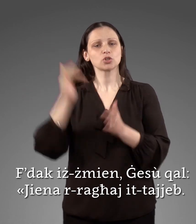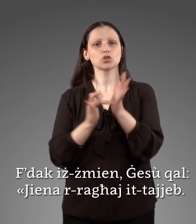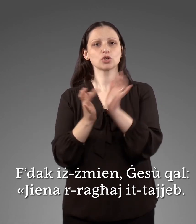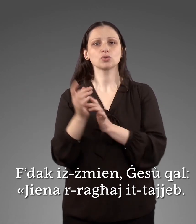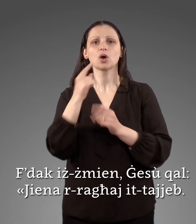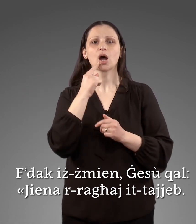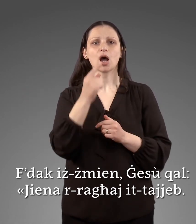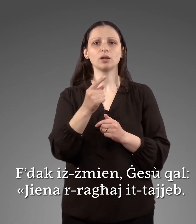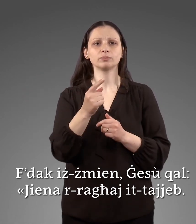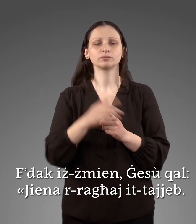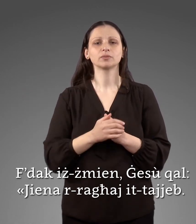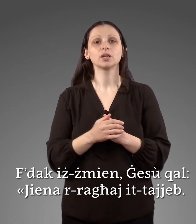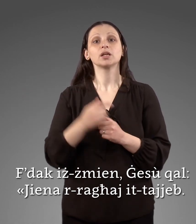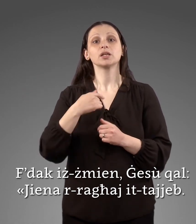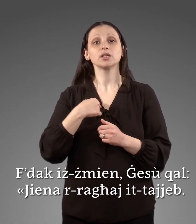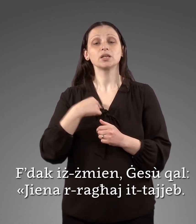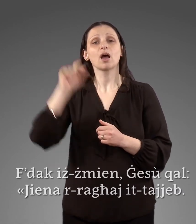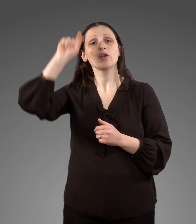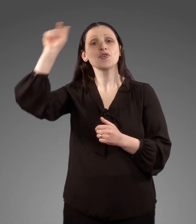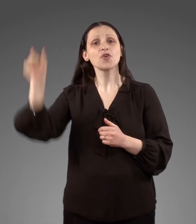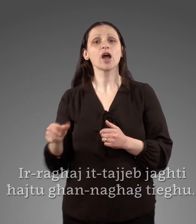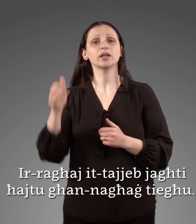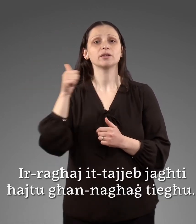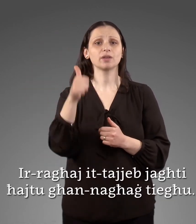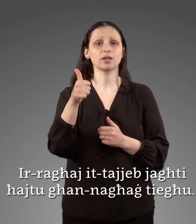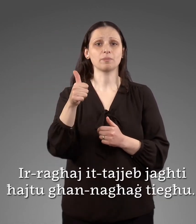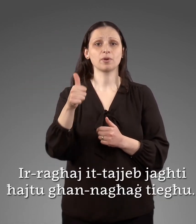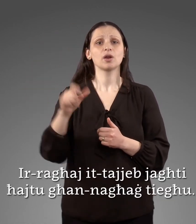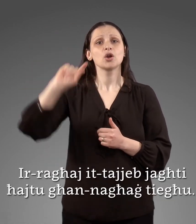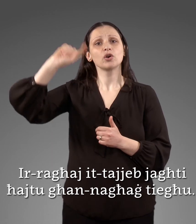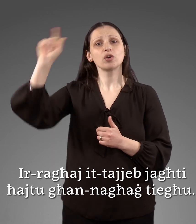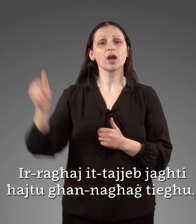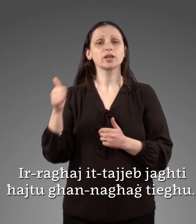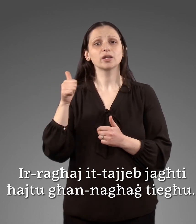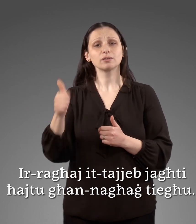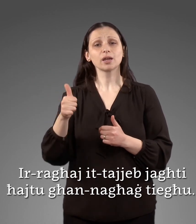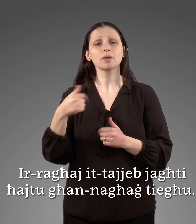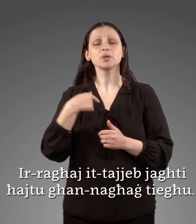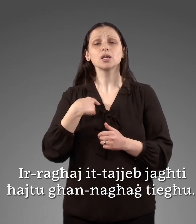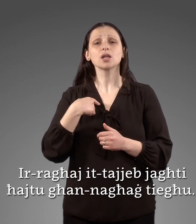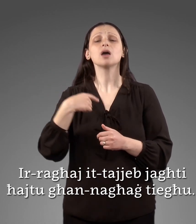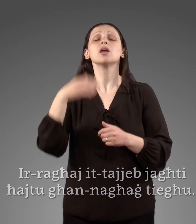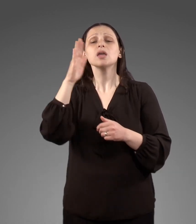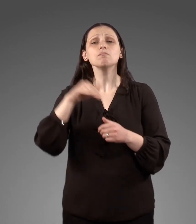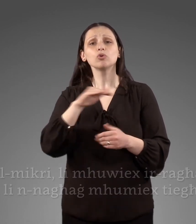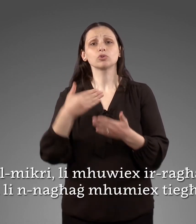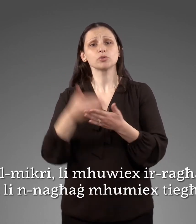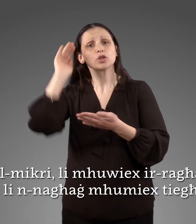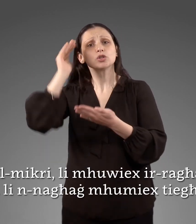Jiena r-raj it-tajjep Il-raj it-tajjep jati ħajtua n-naċ tjew Il